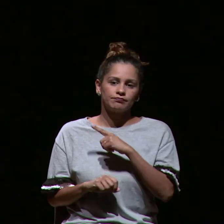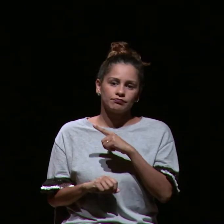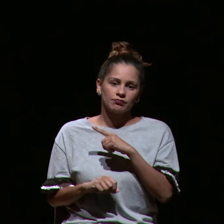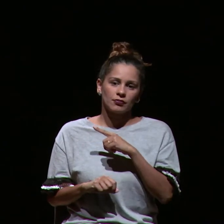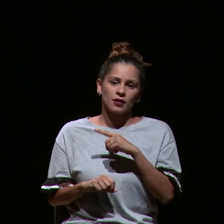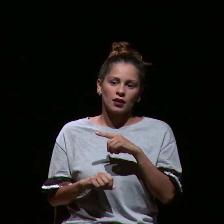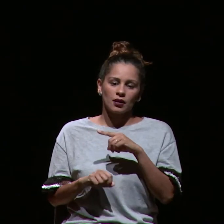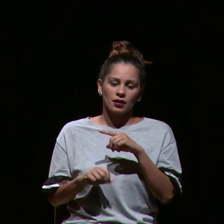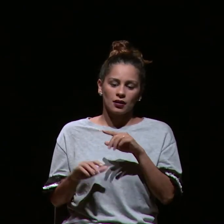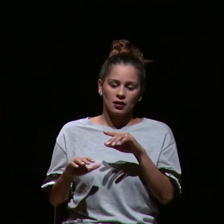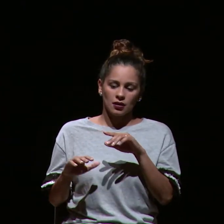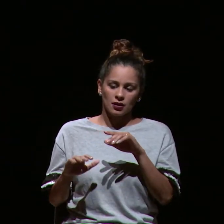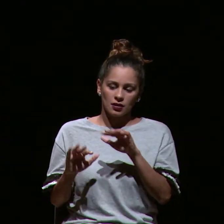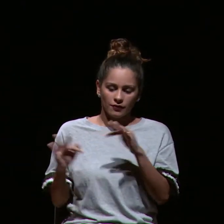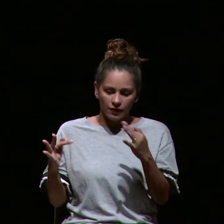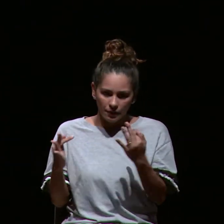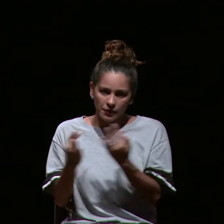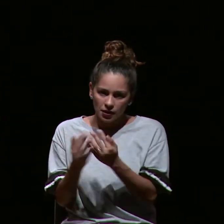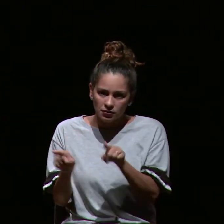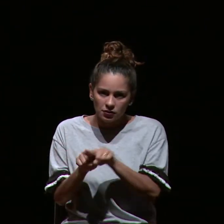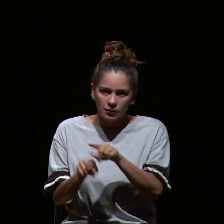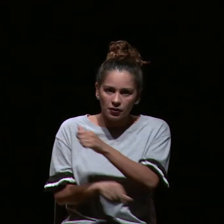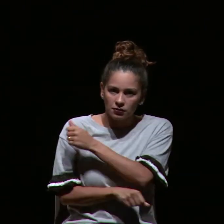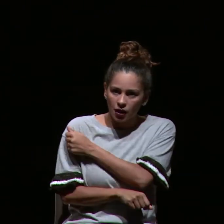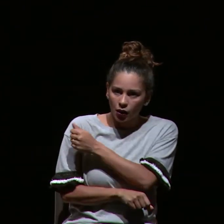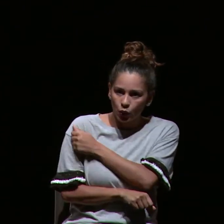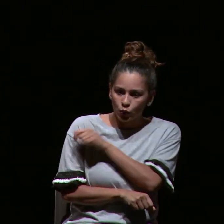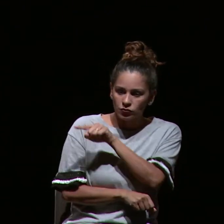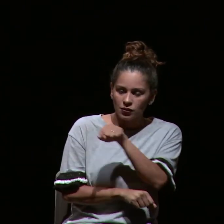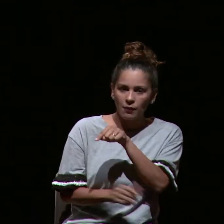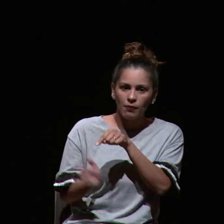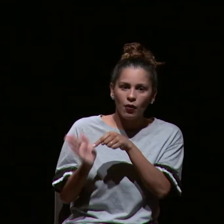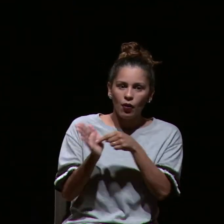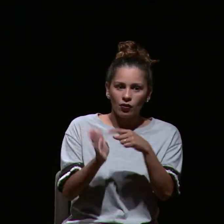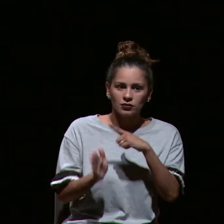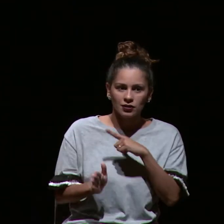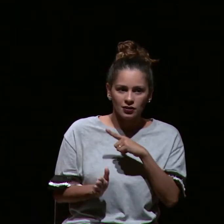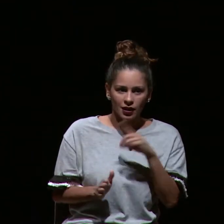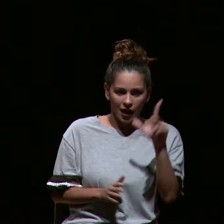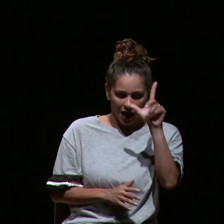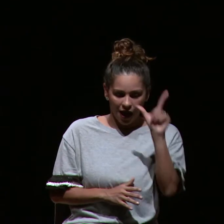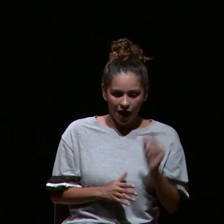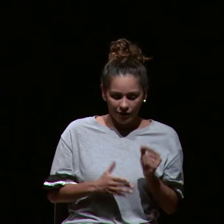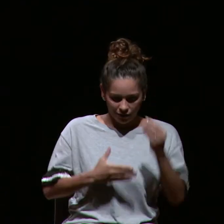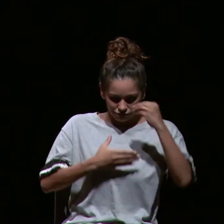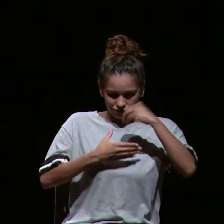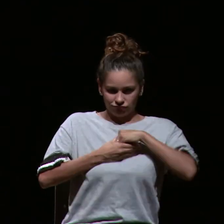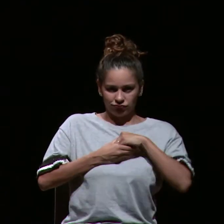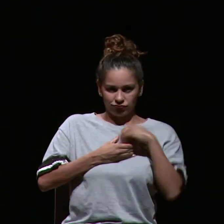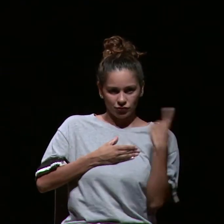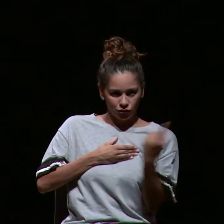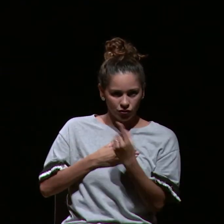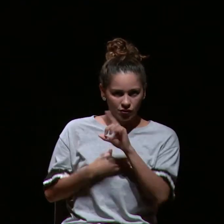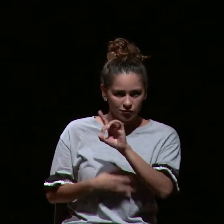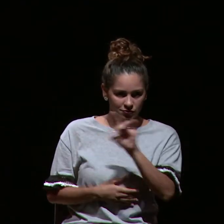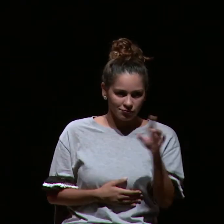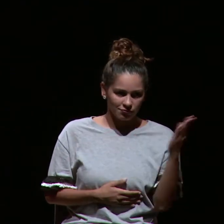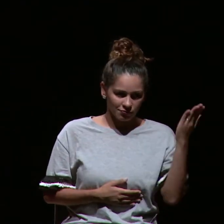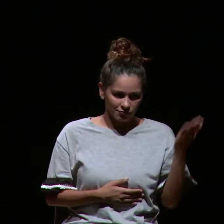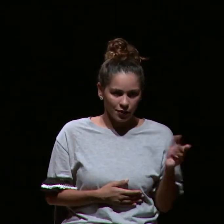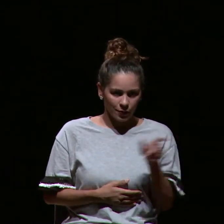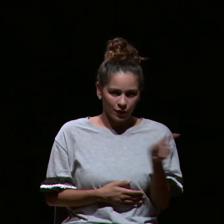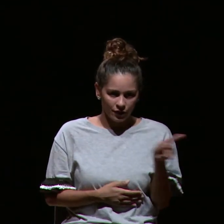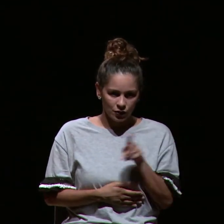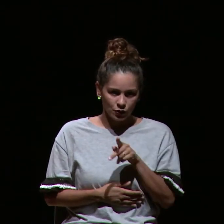nossos alunos, correspondentes desta África presente em nós, como bem afirma João Rufino. Logo, encarar a história e a